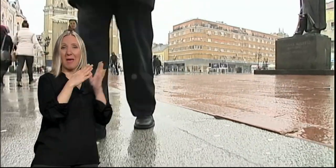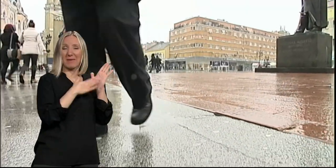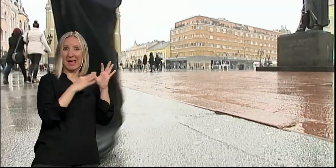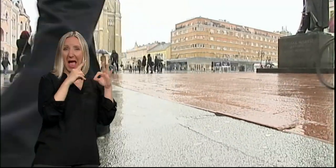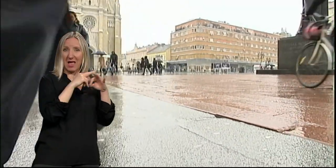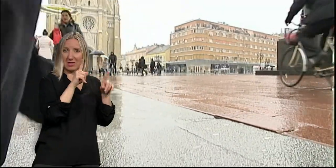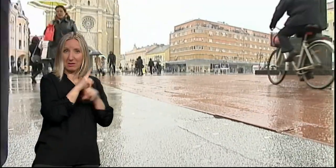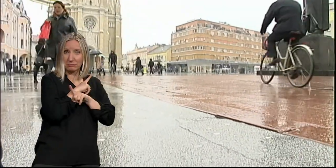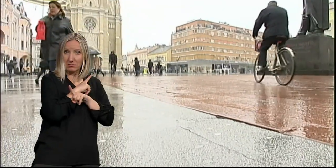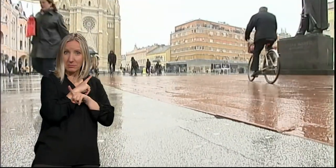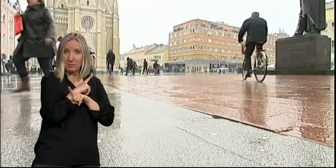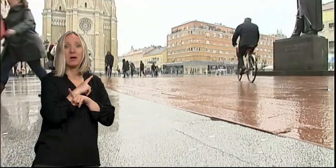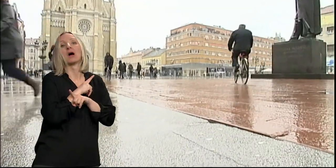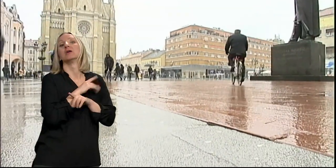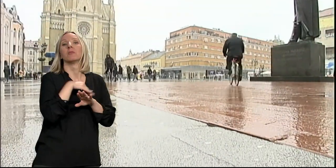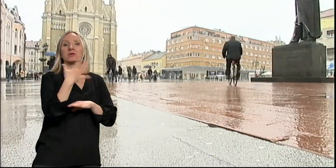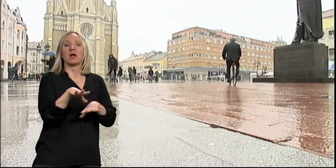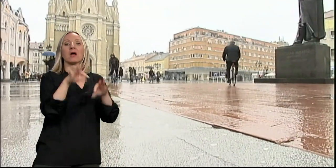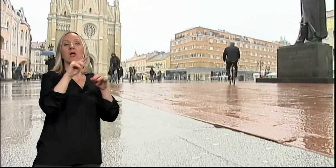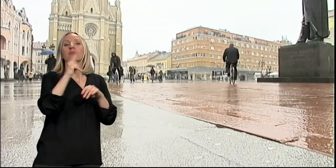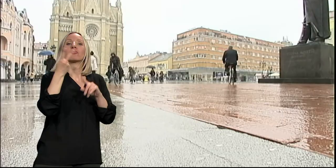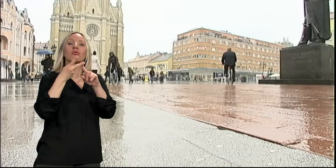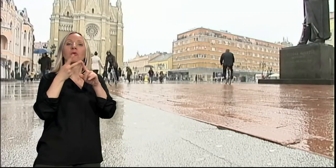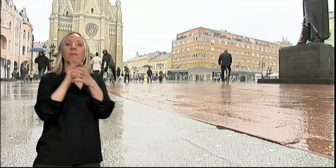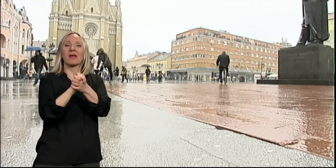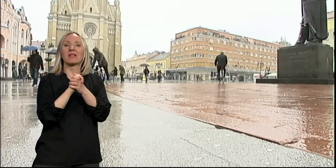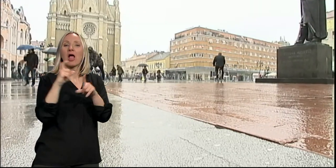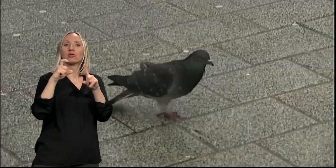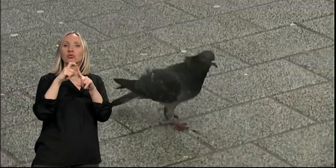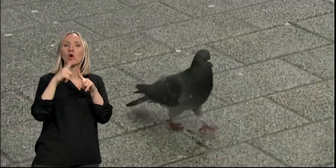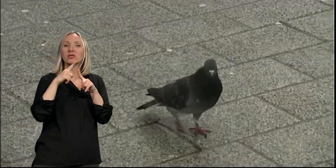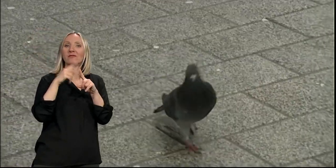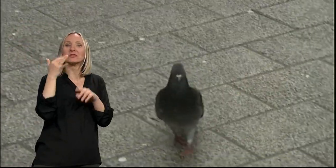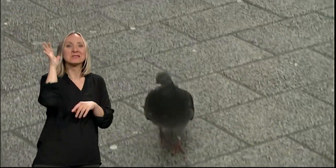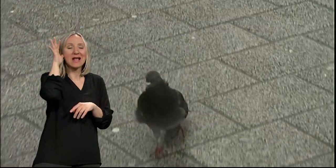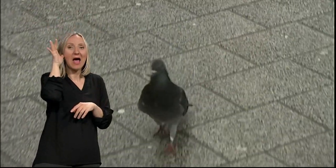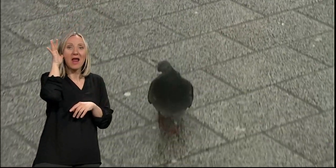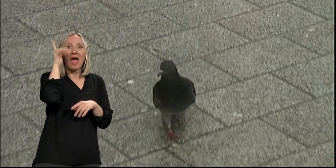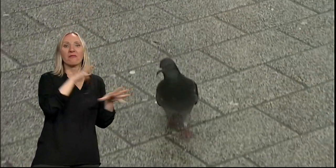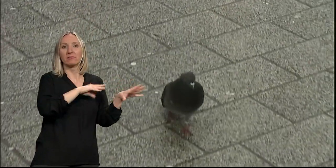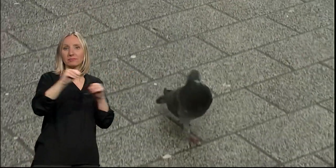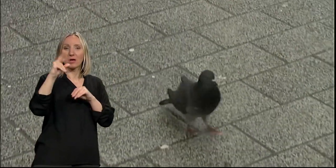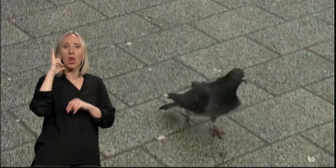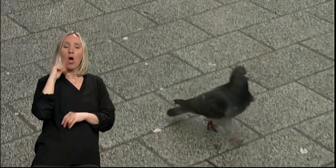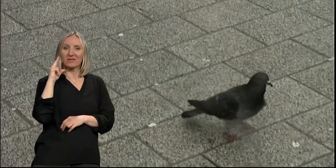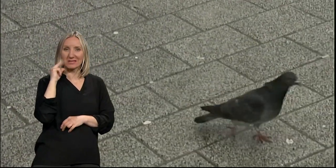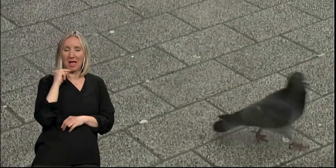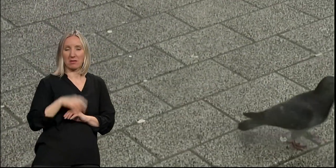prijatelja opet našao velikog pesnika, Duška Trifunovića, koga je iz Sarajeva rat oterao u Novi Sad.